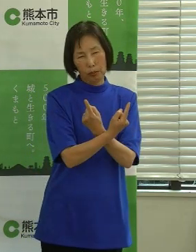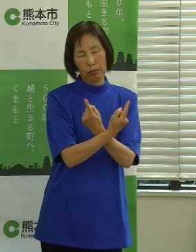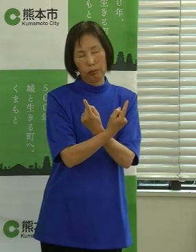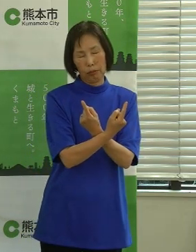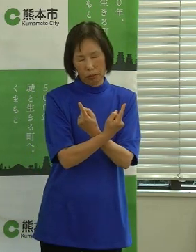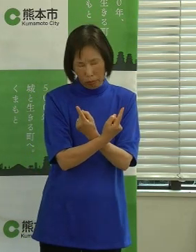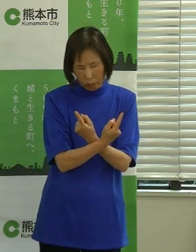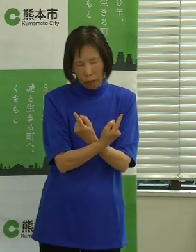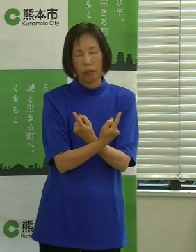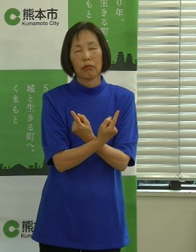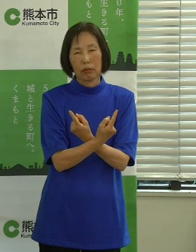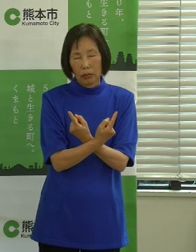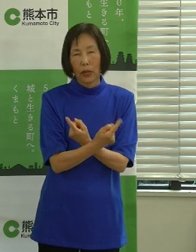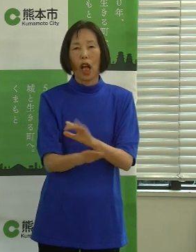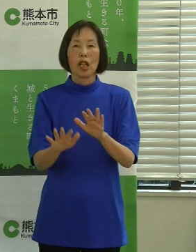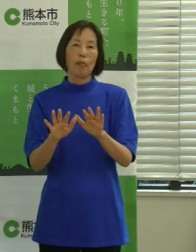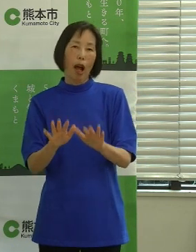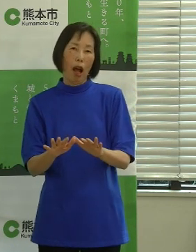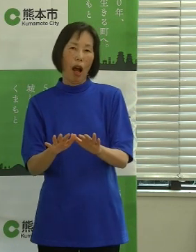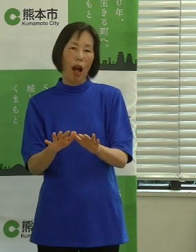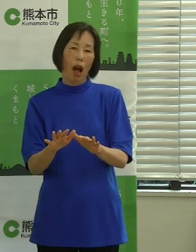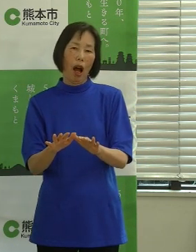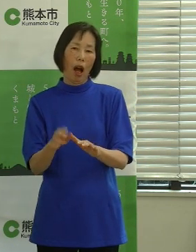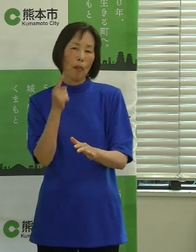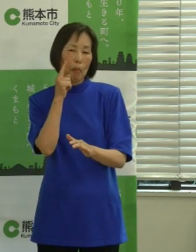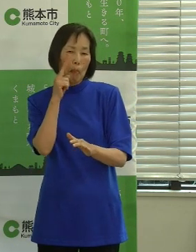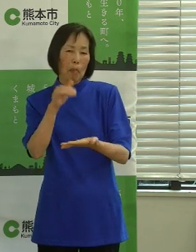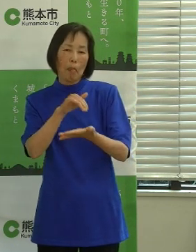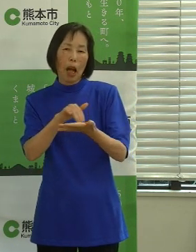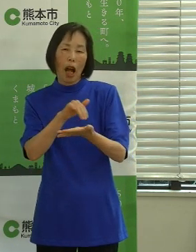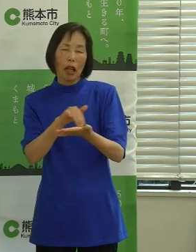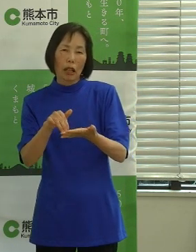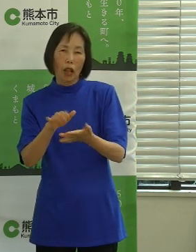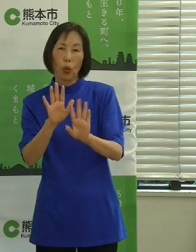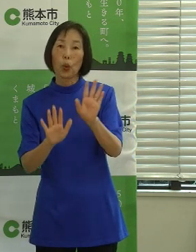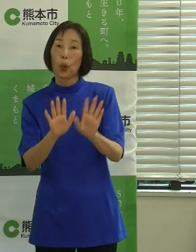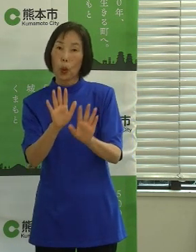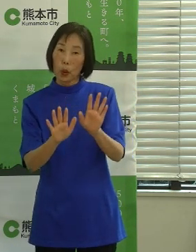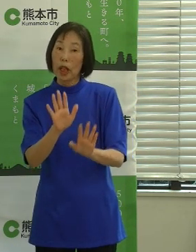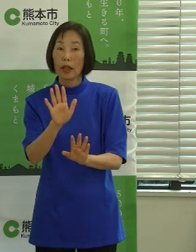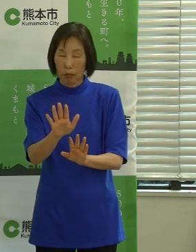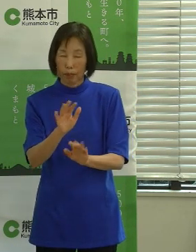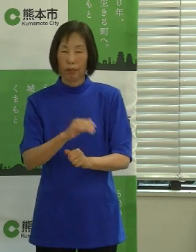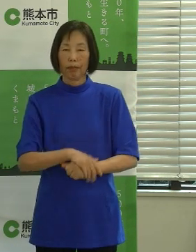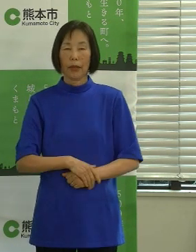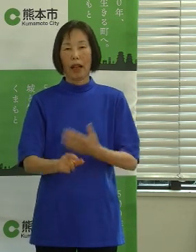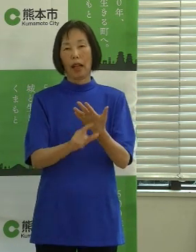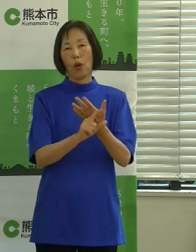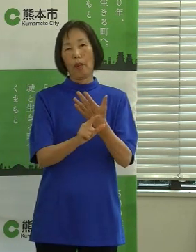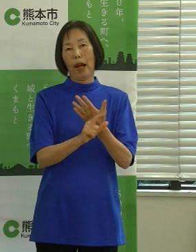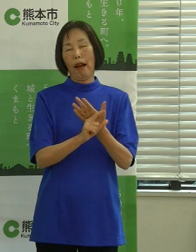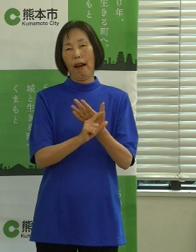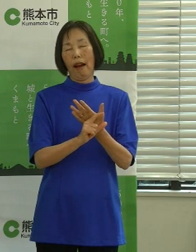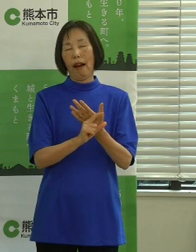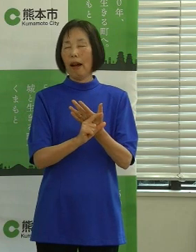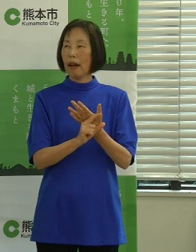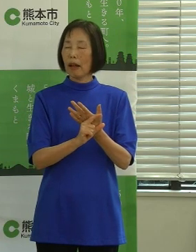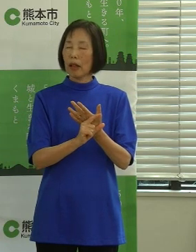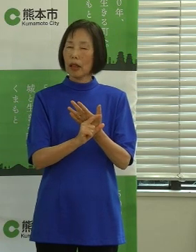ミュレーション等々を今試算している段階であるということで、まあ、例えばその今、